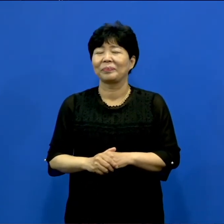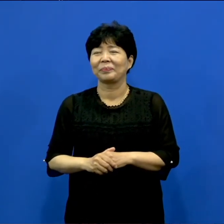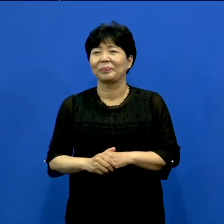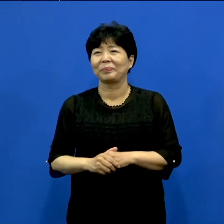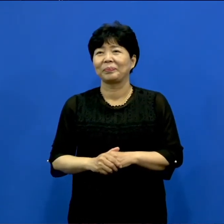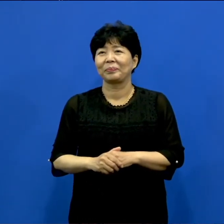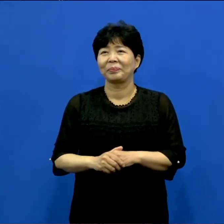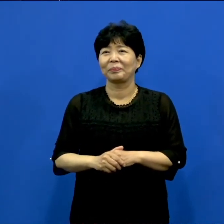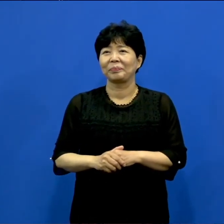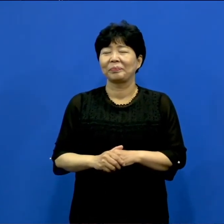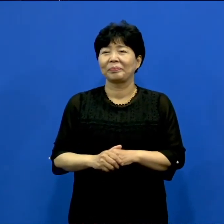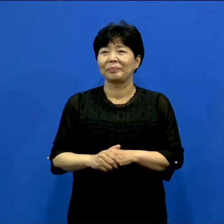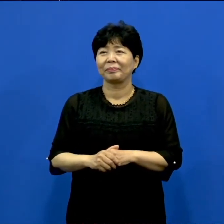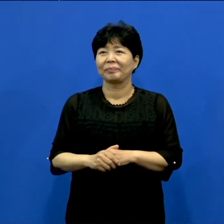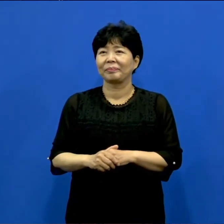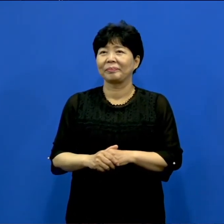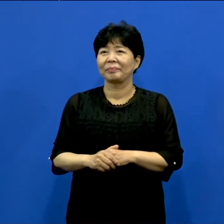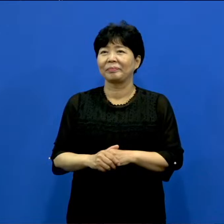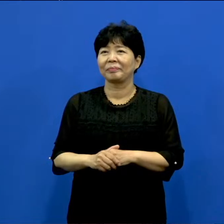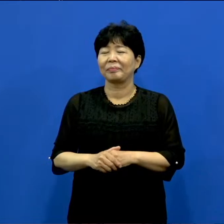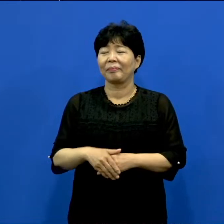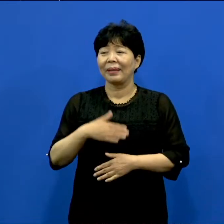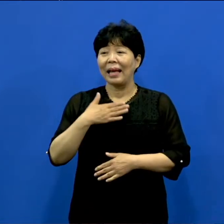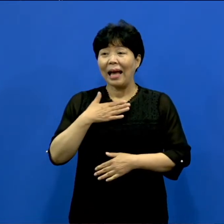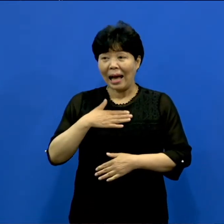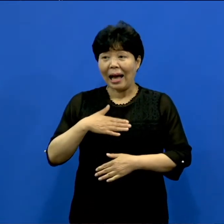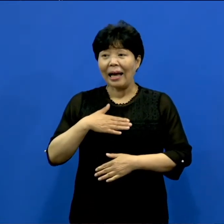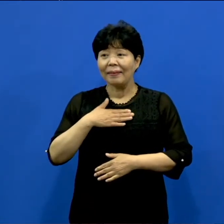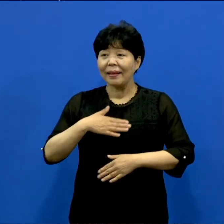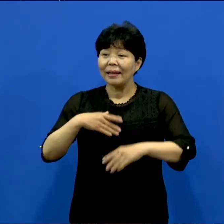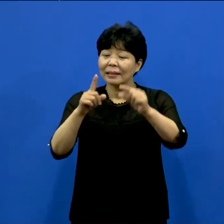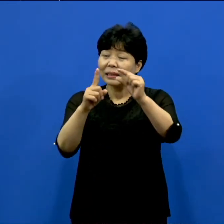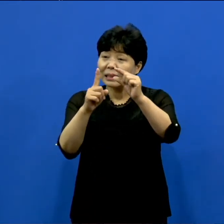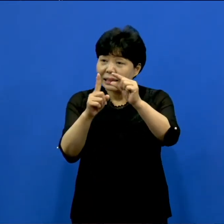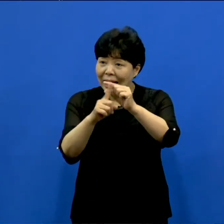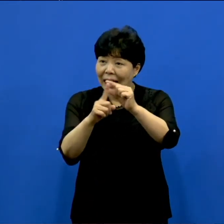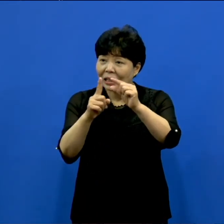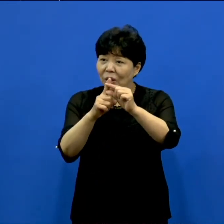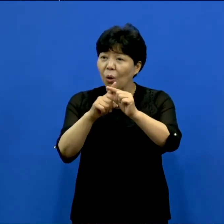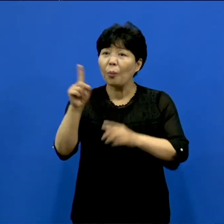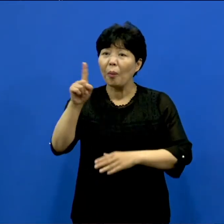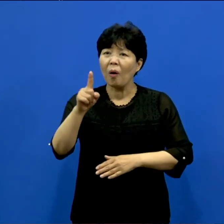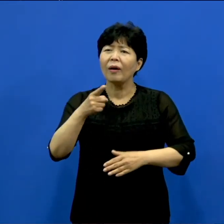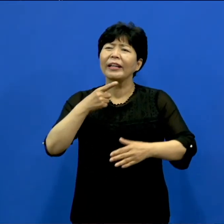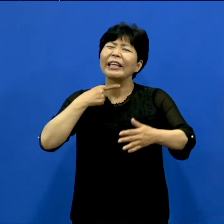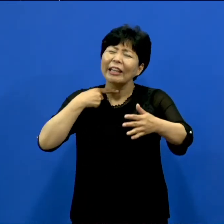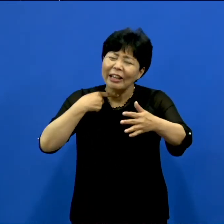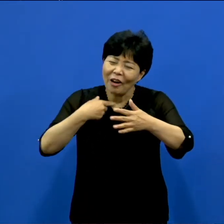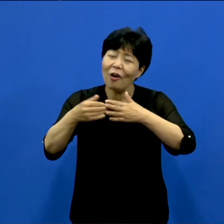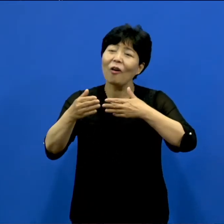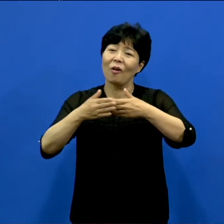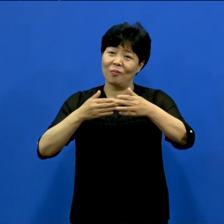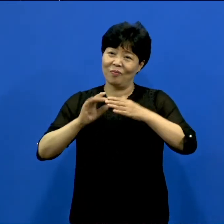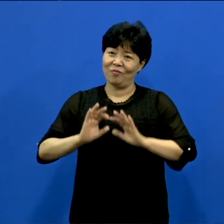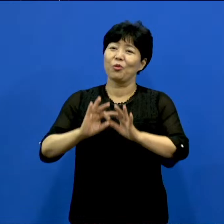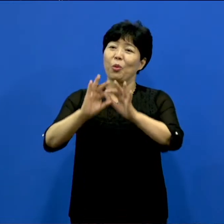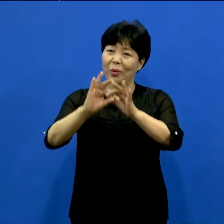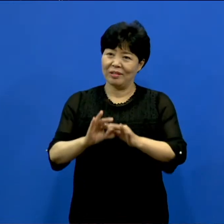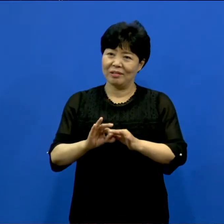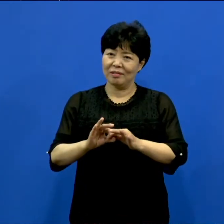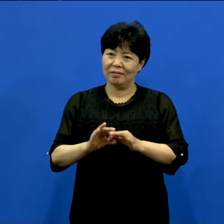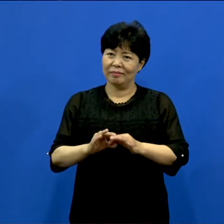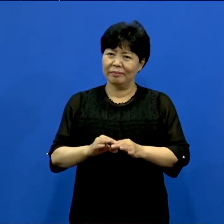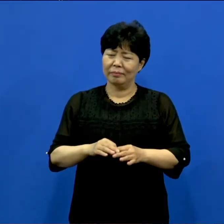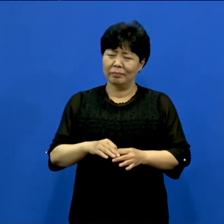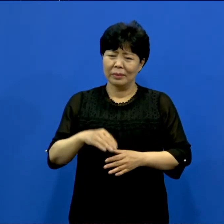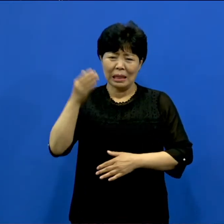원어적인 그 관점에서 볼 때 성경에서 안다라고 하는 것은 체험을 통한 알을 말해요. 단순한 지식적으로 아는